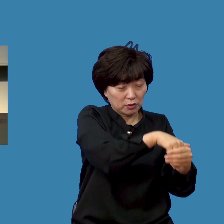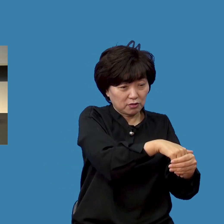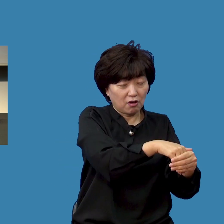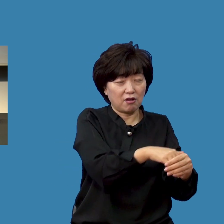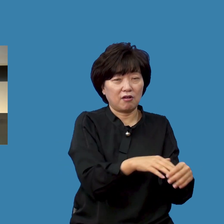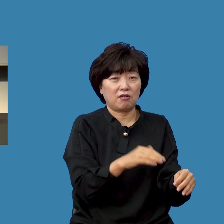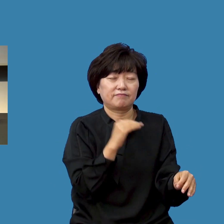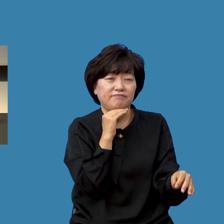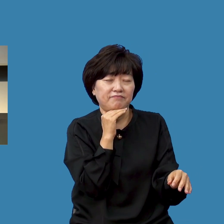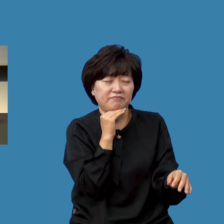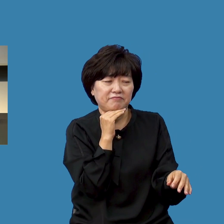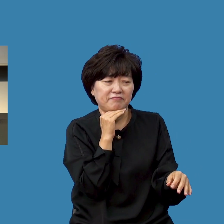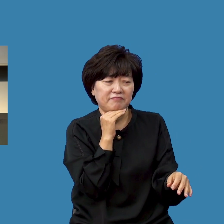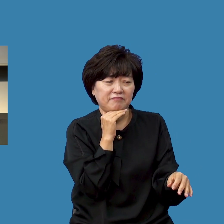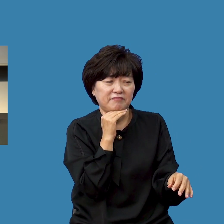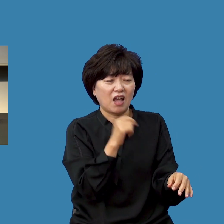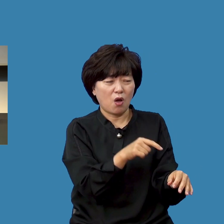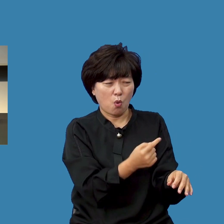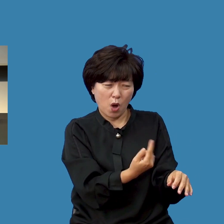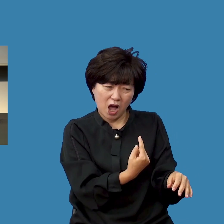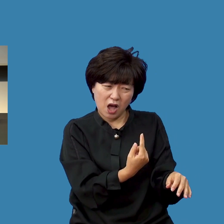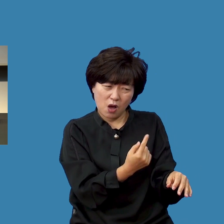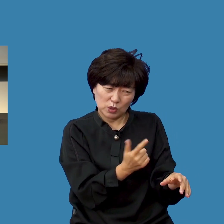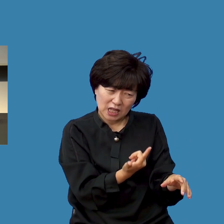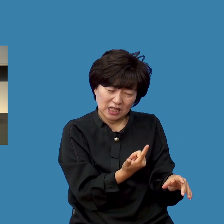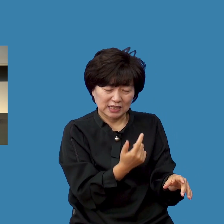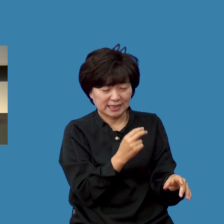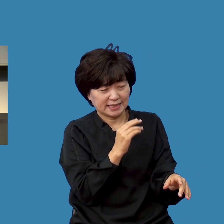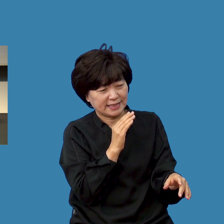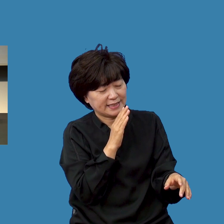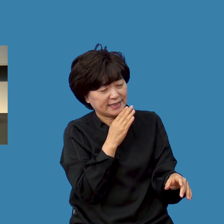심었어. 그런데 이게 가을에 벼가 나올까 안